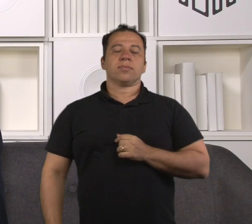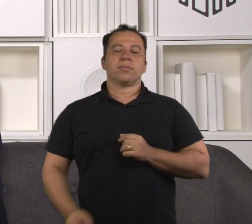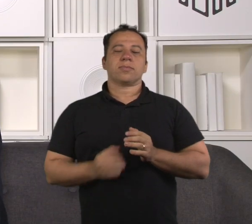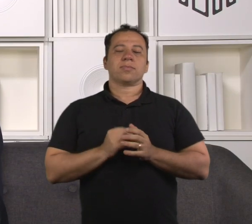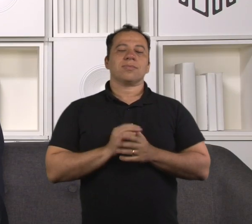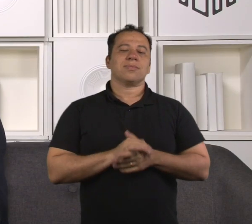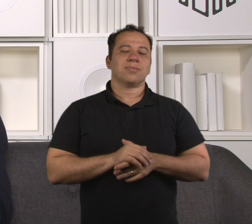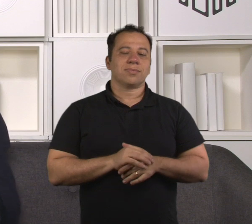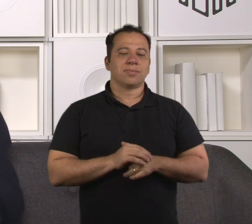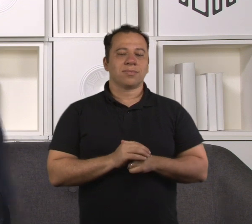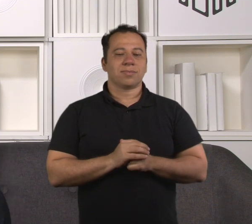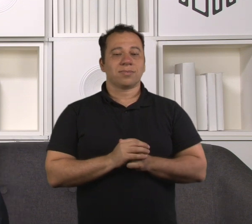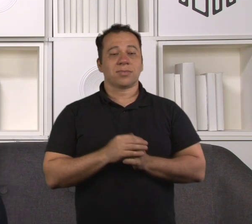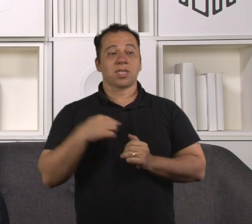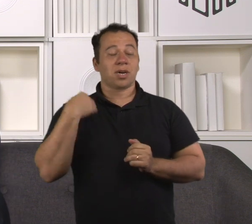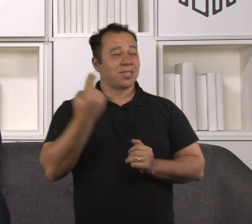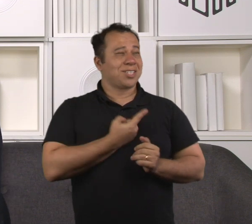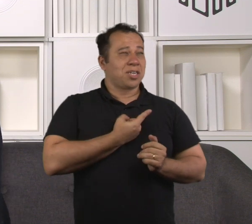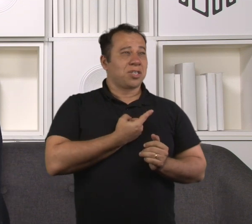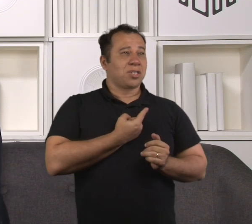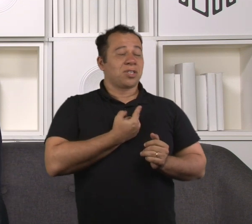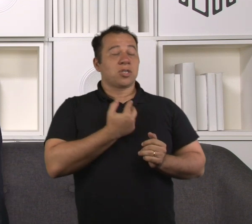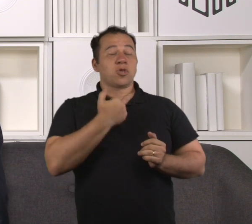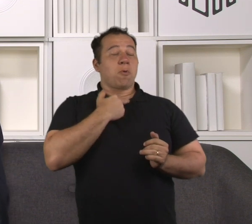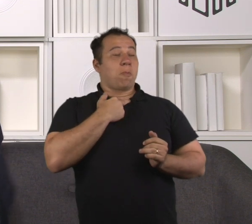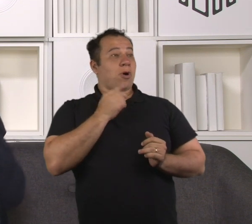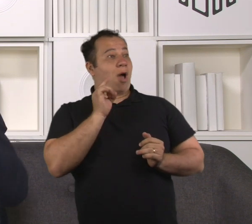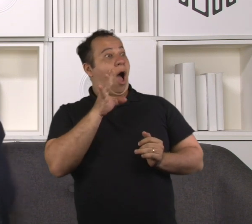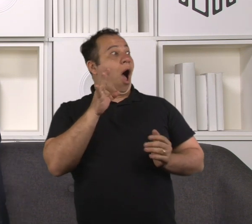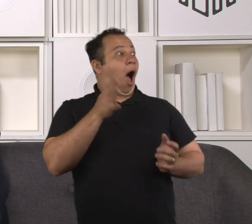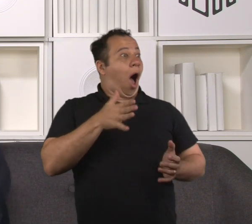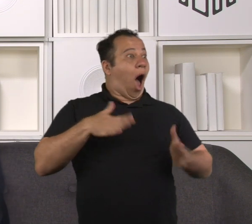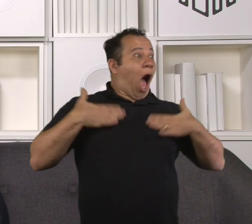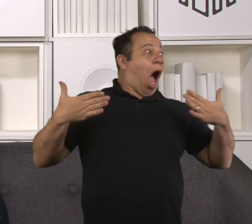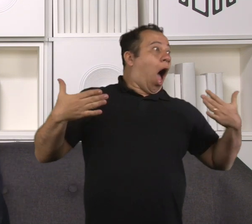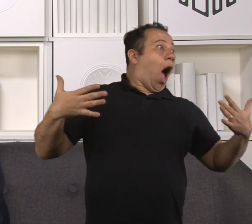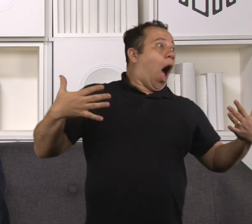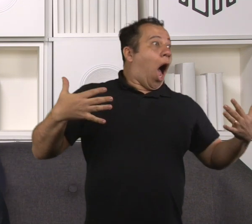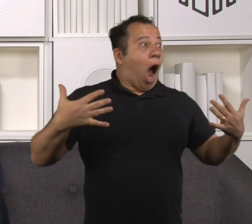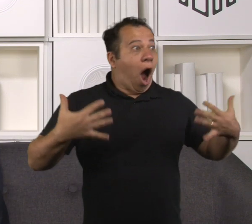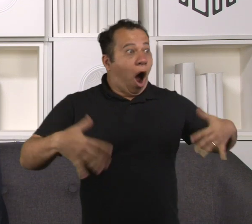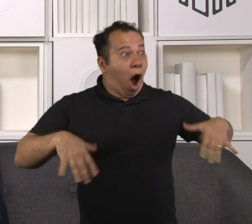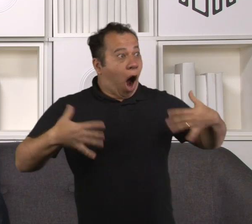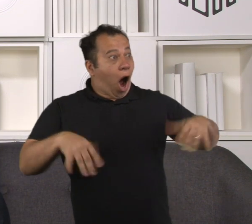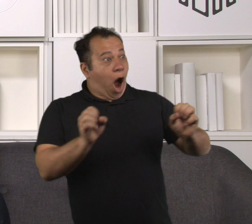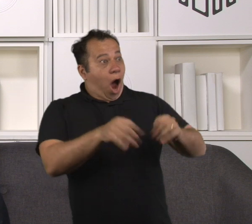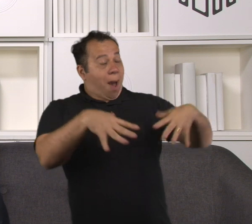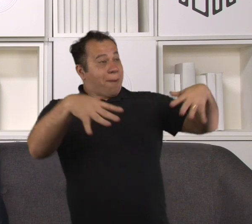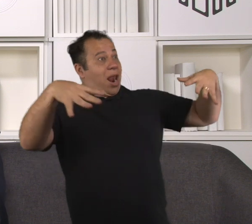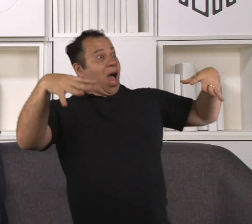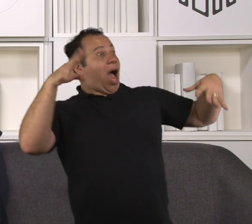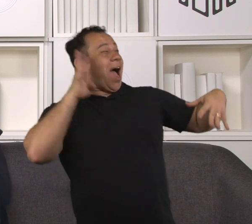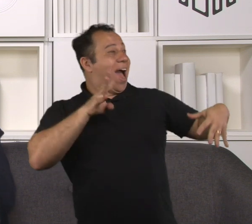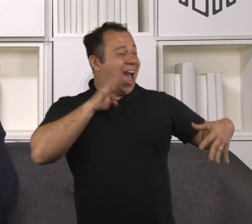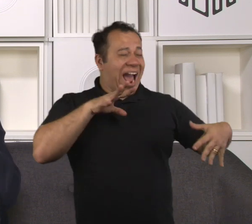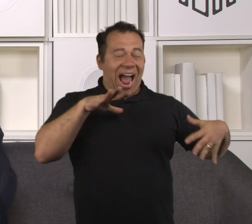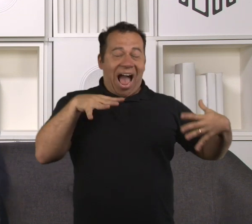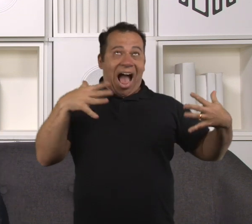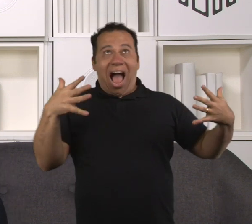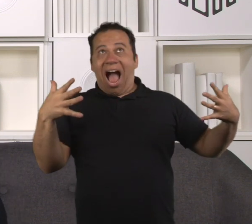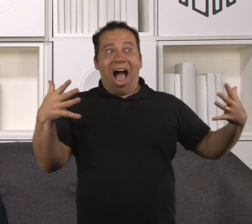encantados, deslumbrados com os milagres. Porque os milagres não são um fim em si mesmos. Os milagres